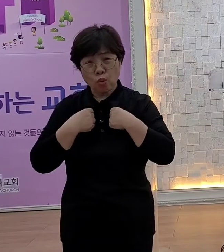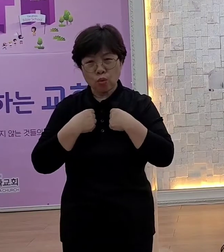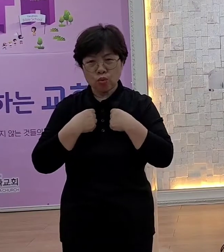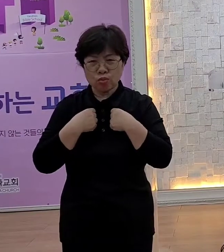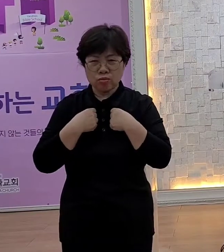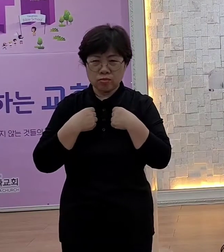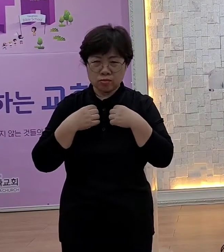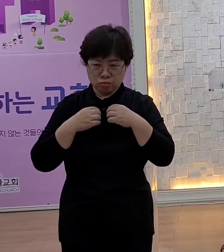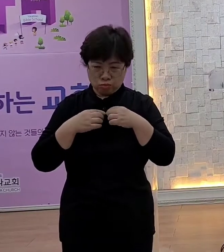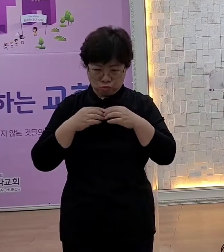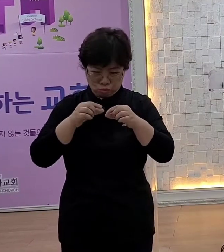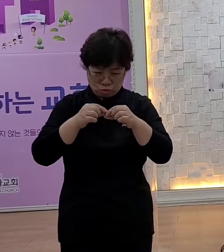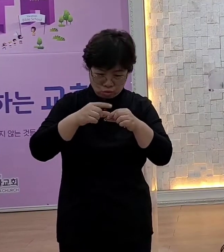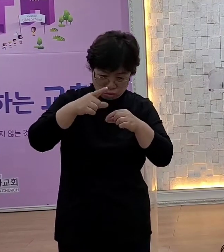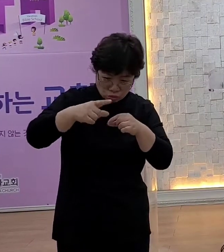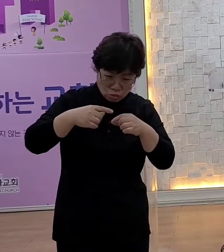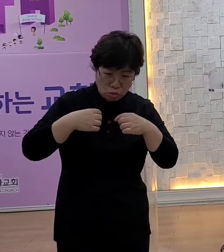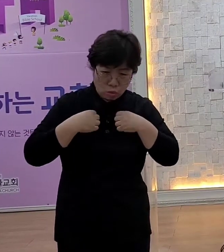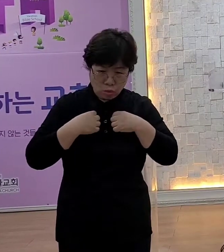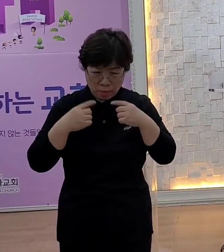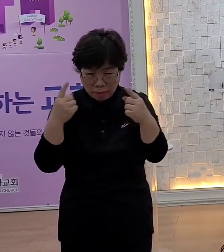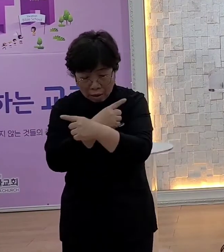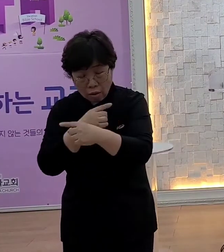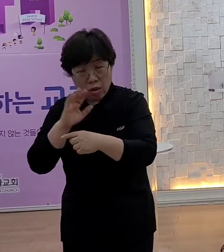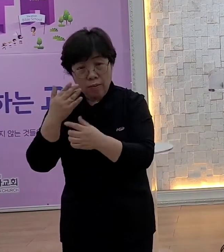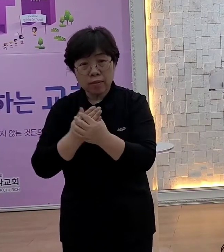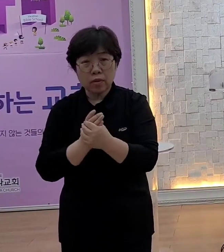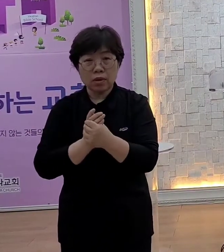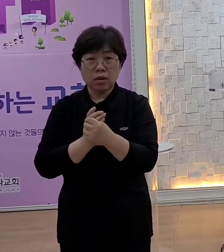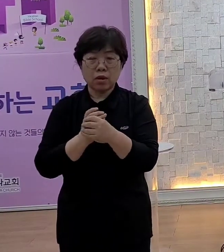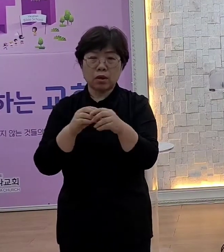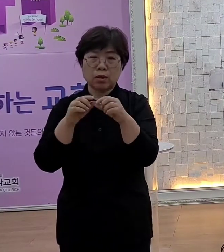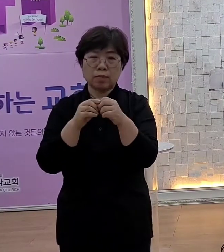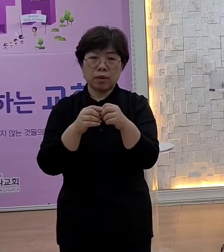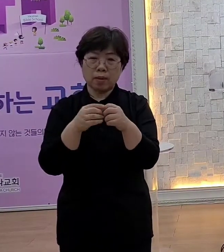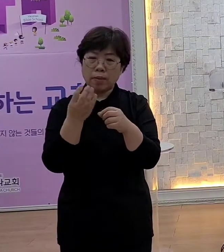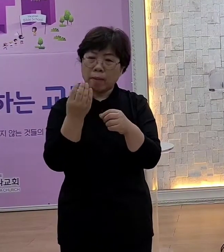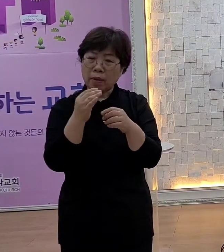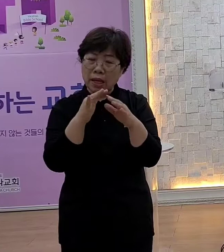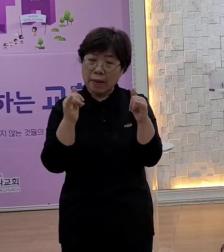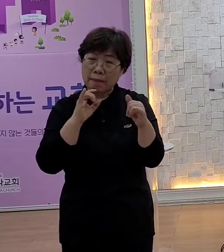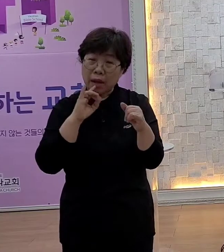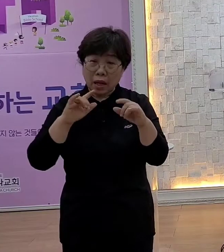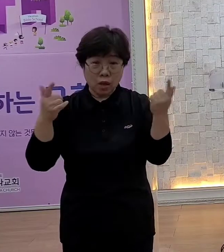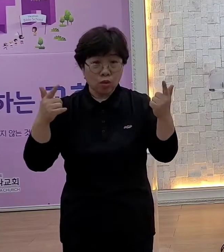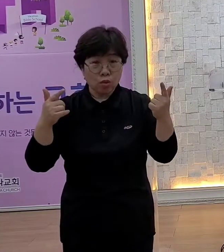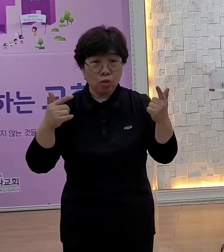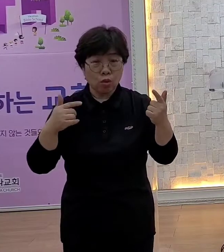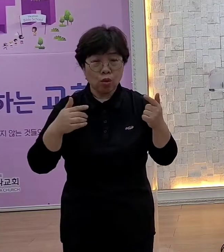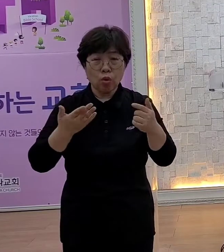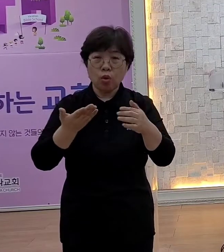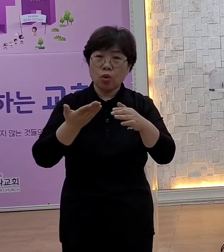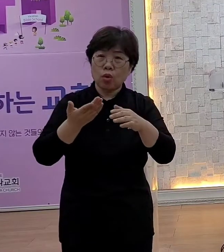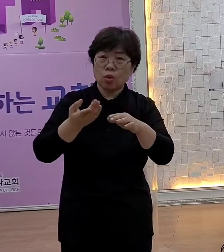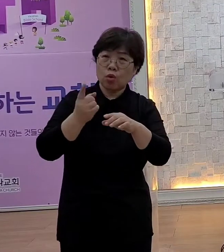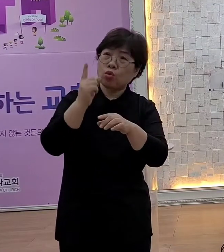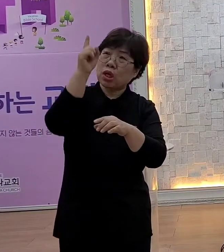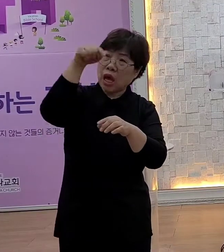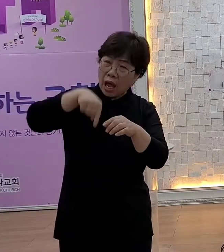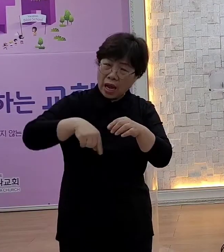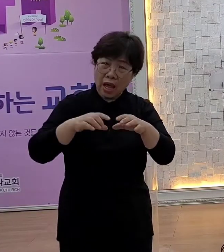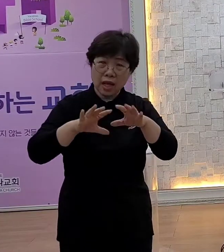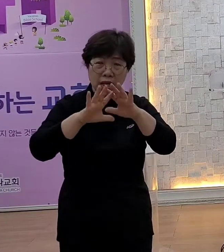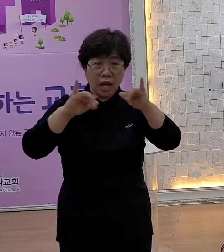베옷으로 전부 다 갈아입었습니다. 근데 어떤 일부 계층만이 아니고 오늘 본문에서 나와 있지만 높고 낮은 자를